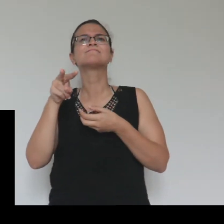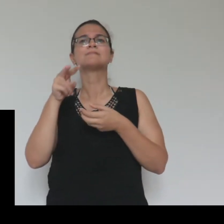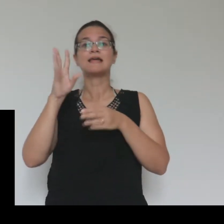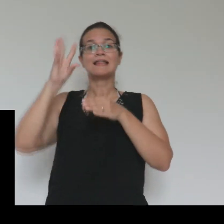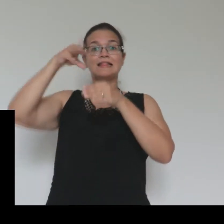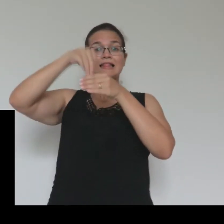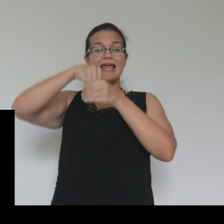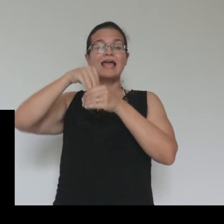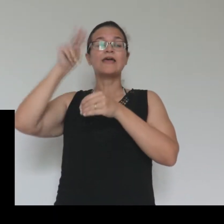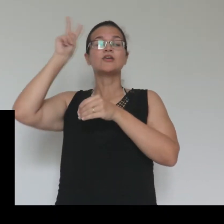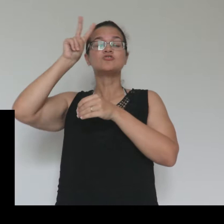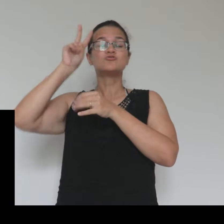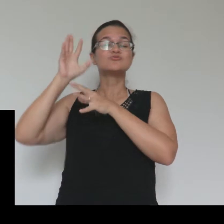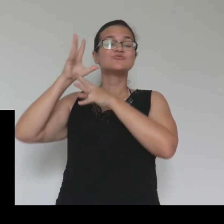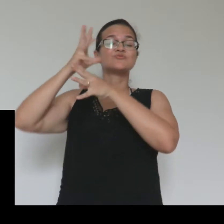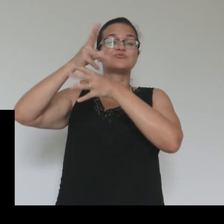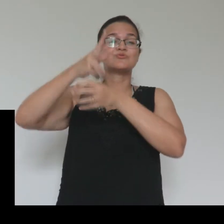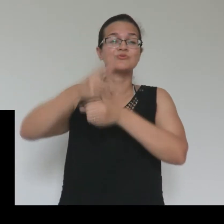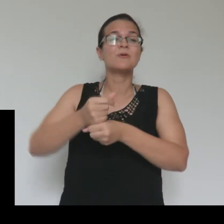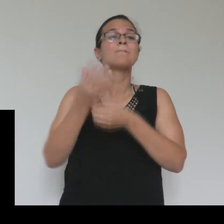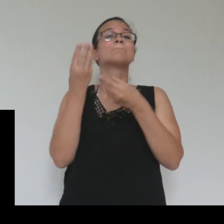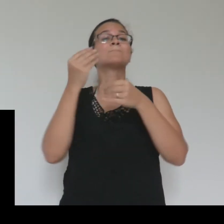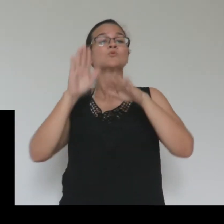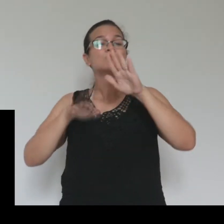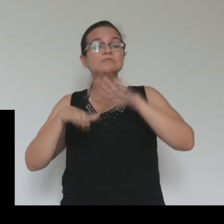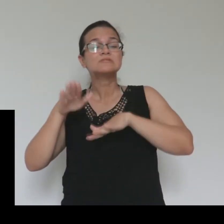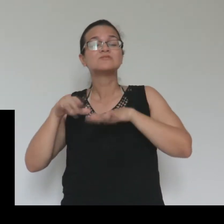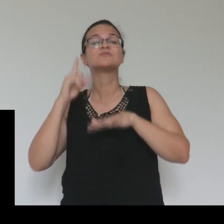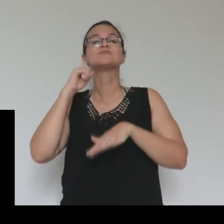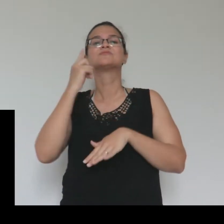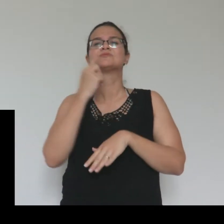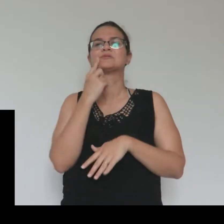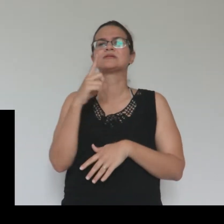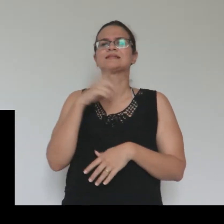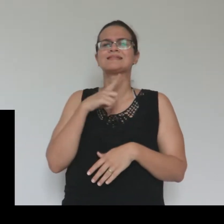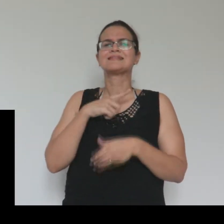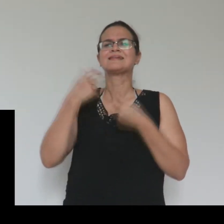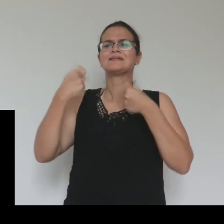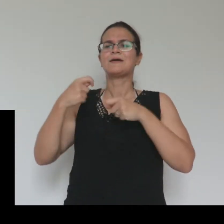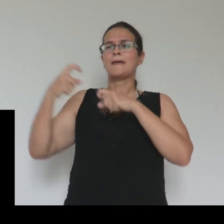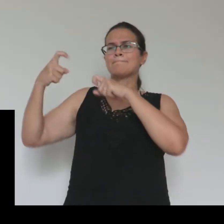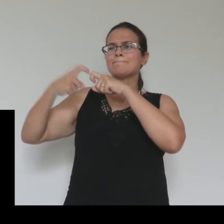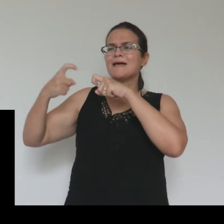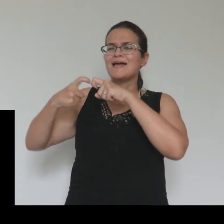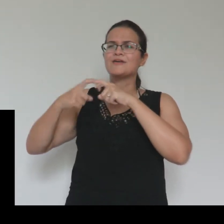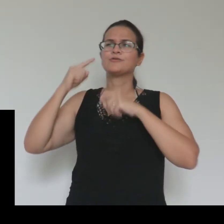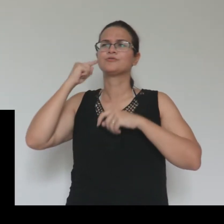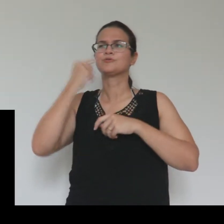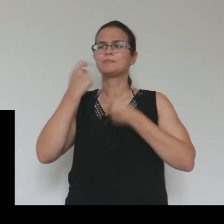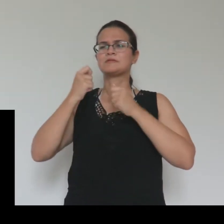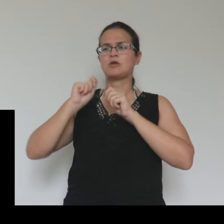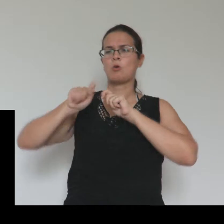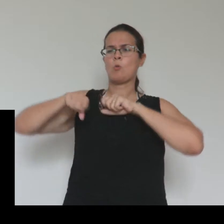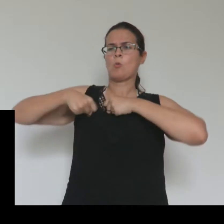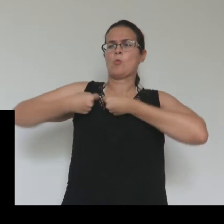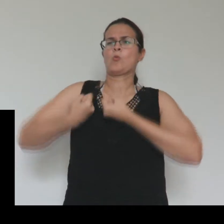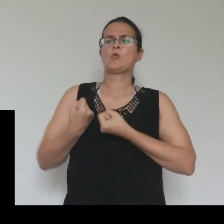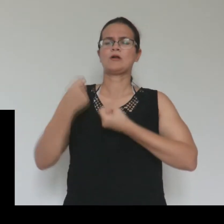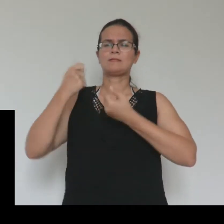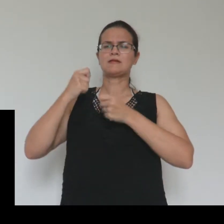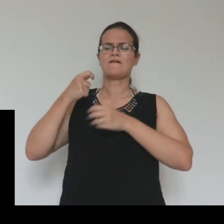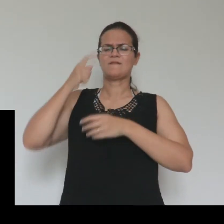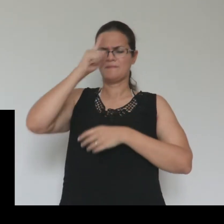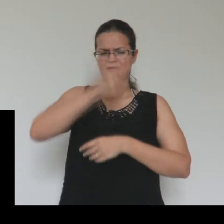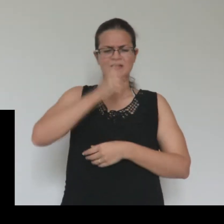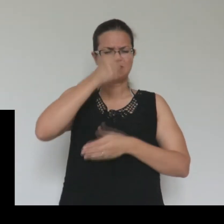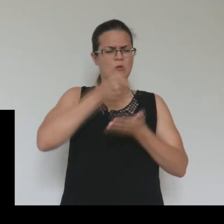da história, muitas vezes o surdo teve aquela medicalização da surdez, então os surdos foram forçados a falar